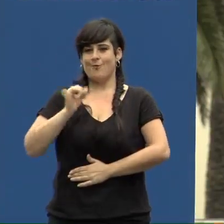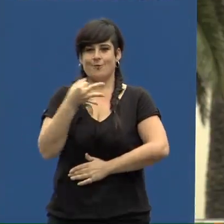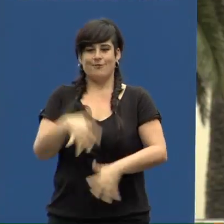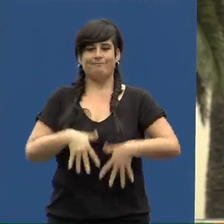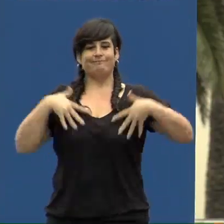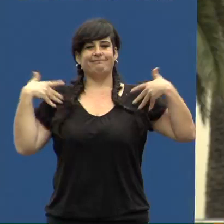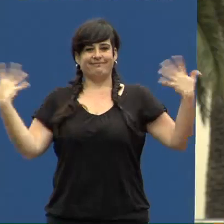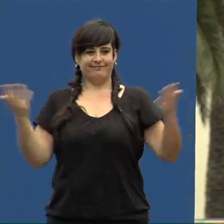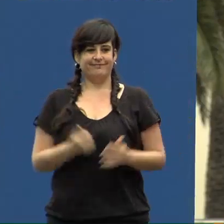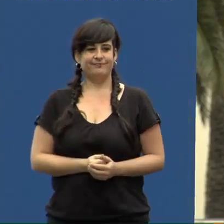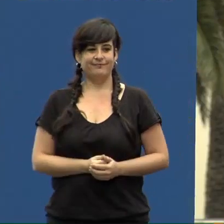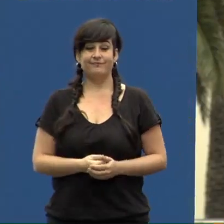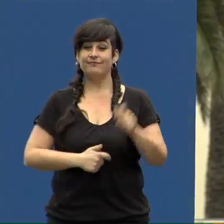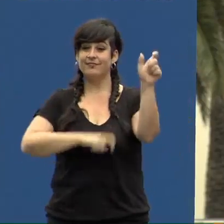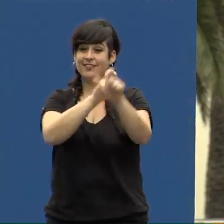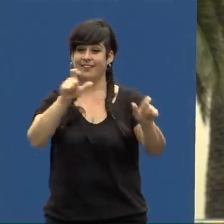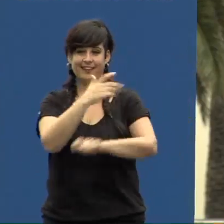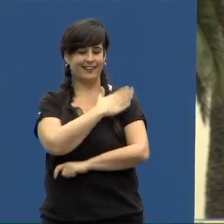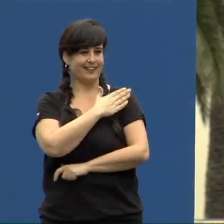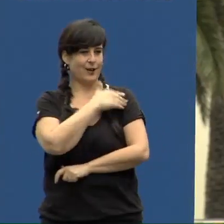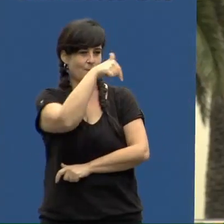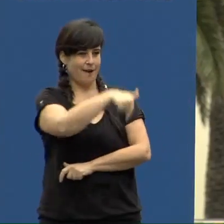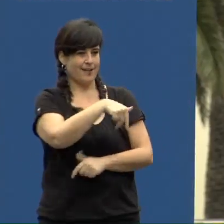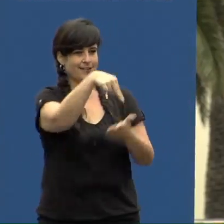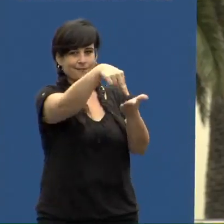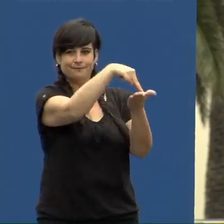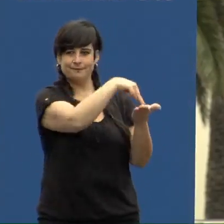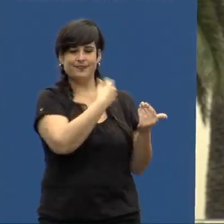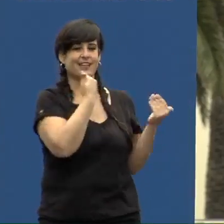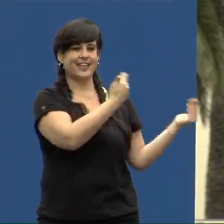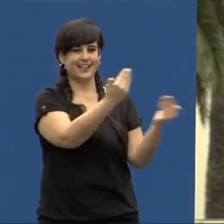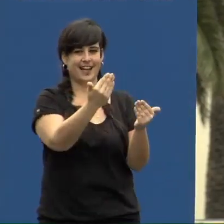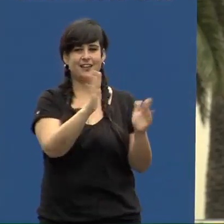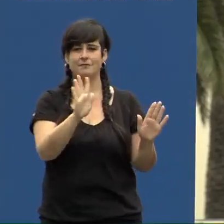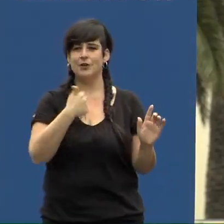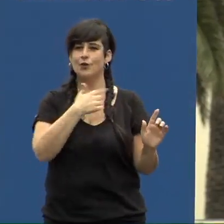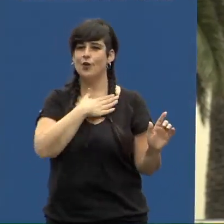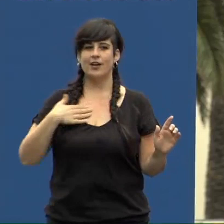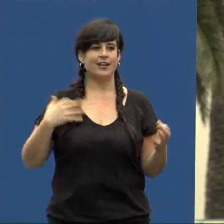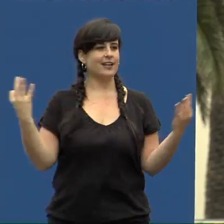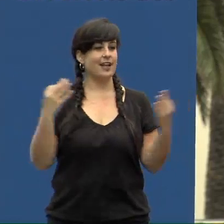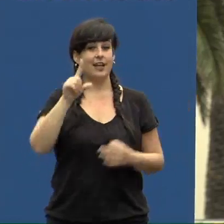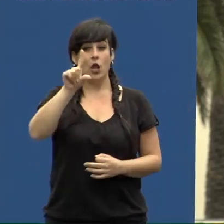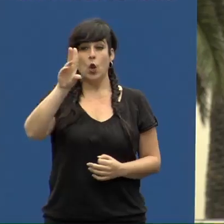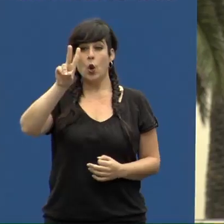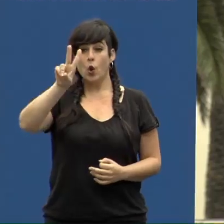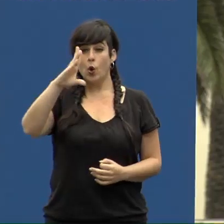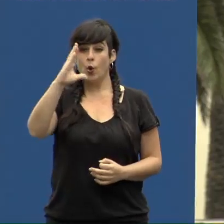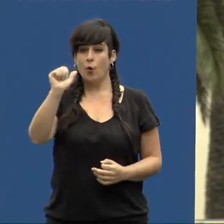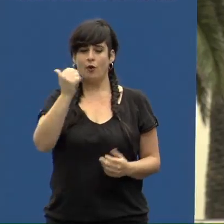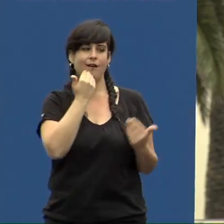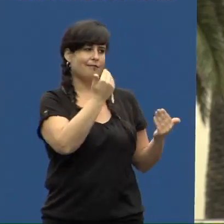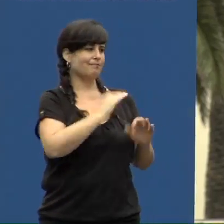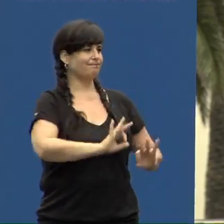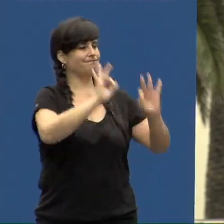emocionante, a todos los que nos acompañan aquí sobre el escenario, pero quería también dar las gracias especiales a Luca, porque, como ella